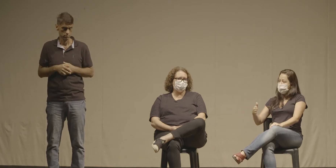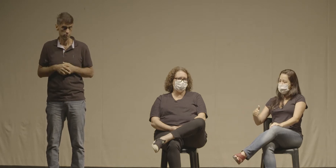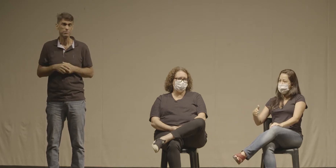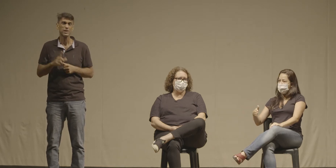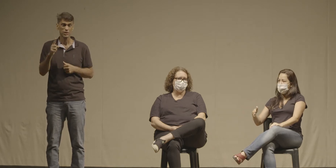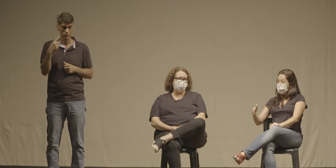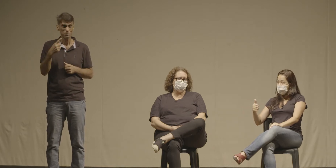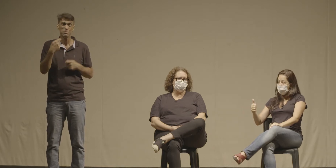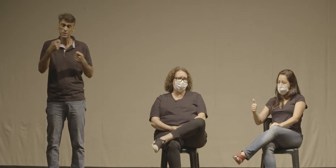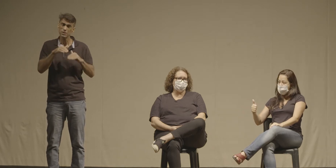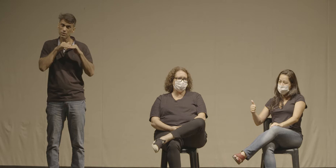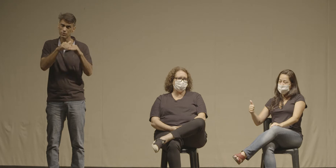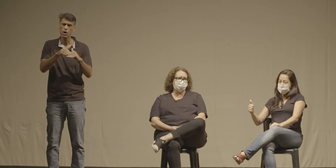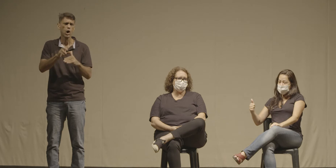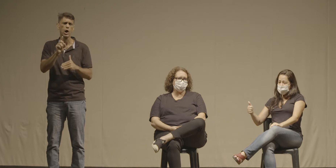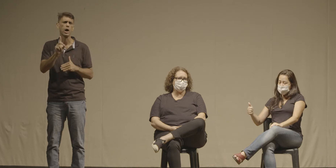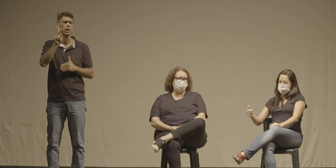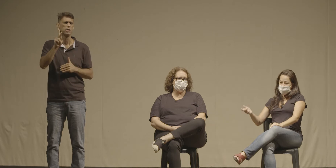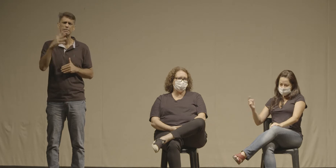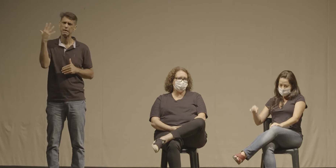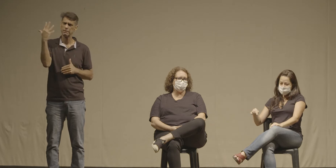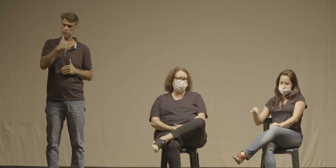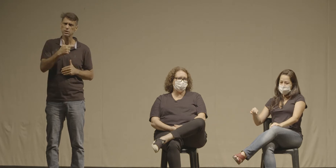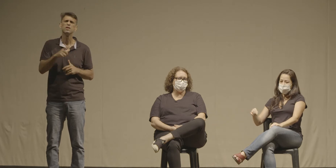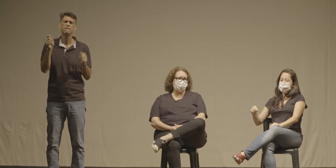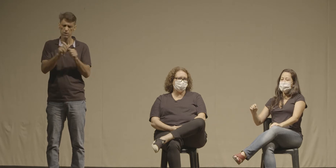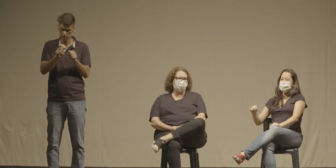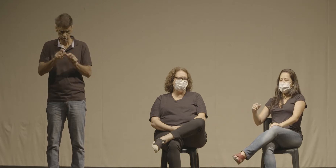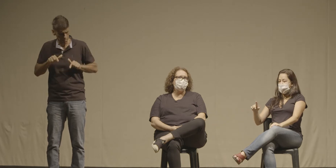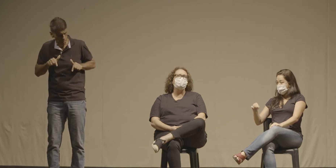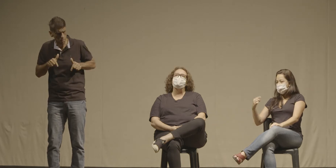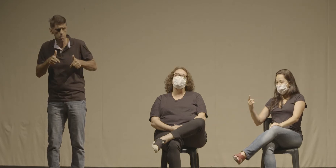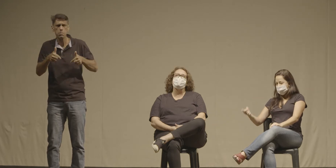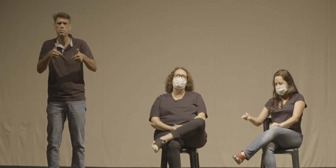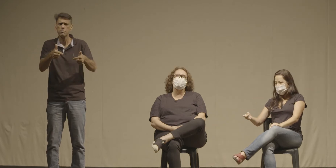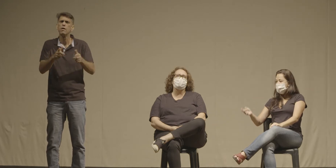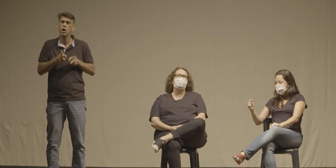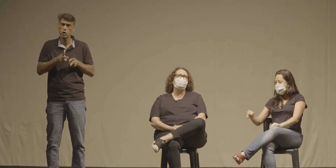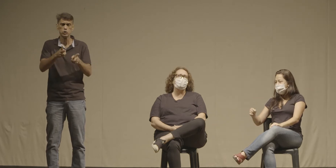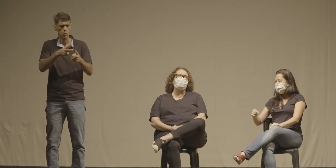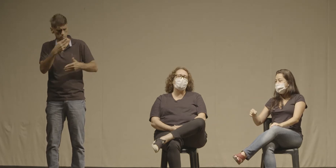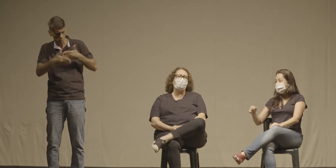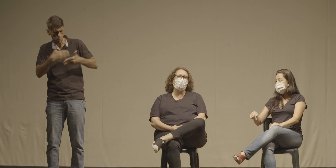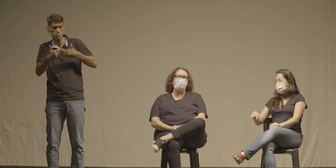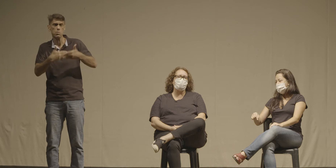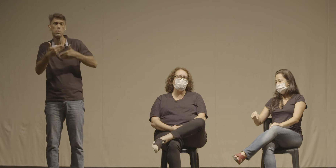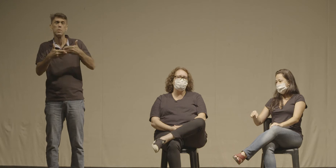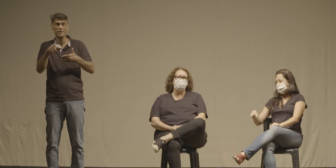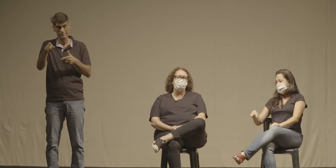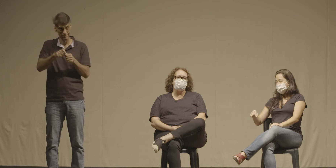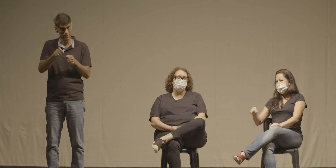gente precisa dizer para ele que ok, tá lindo, ele vai fazer, ele vai continuar fazendo e o que ele está fazendo é